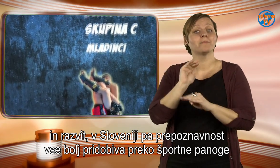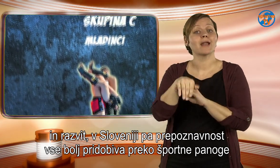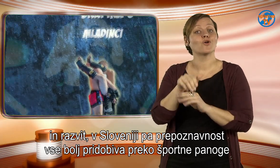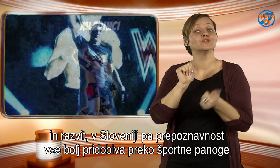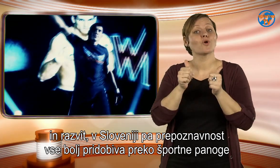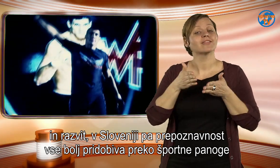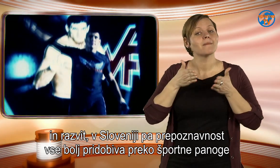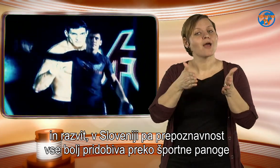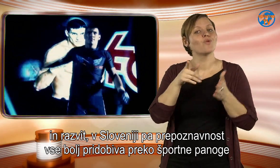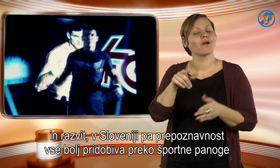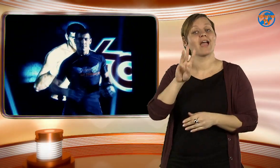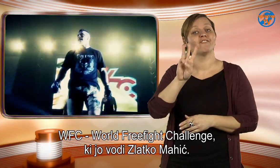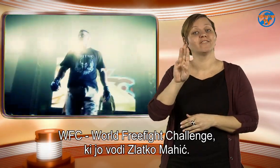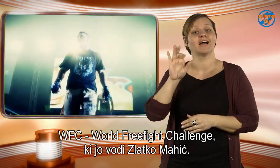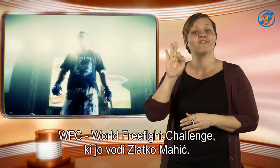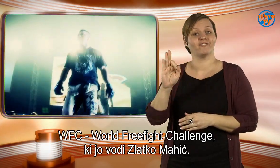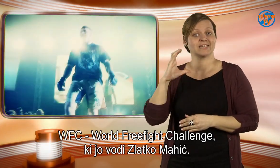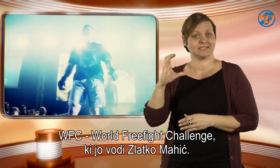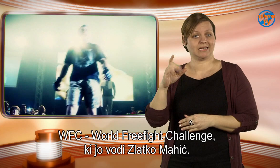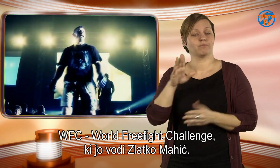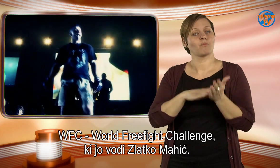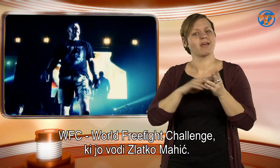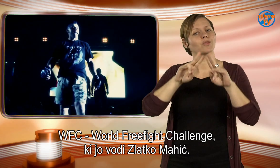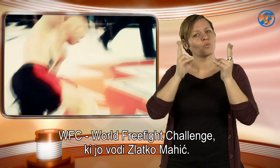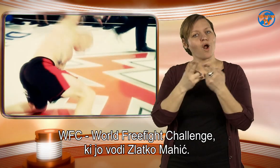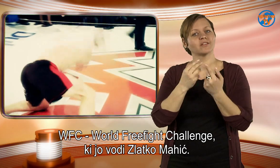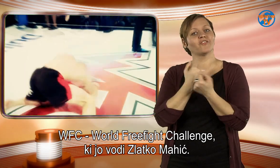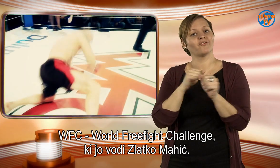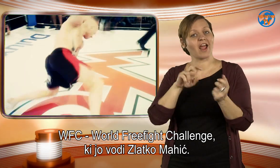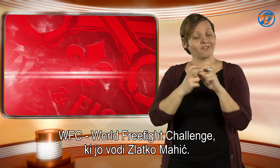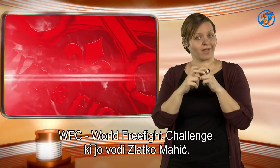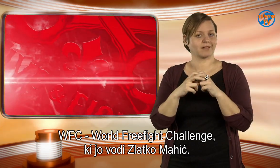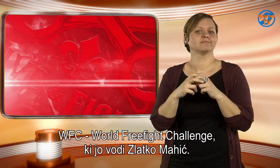panoge WFC, World Free Fight Challenge, ki jo vodi Zlatko Mahić.